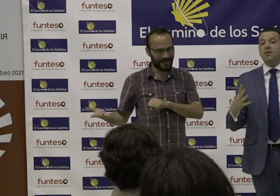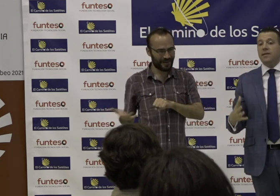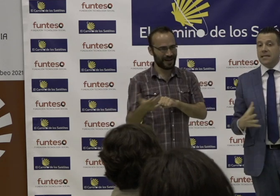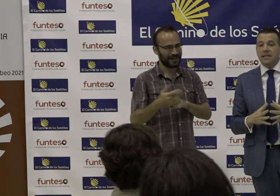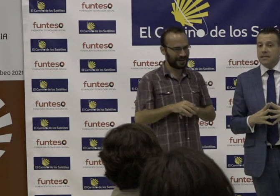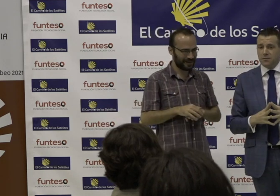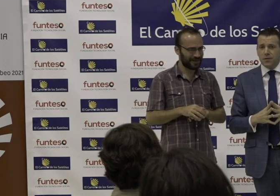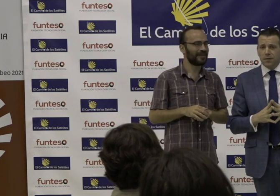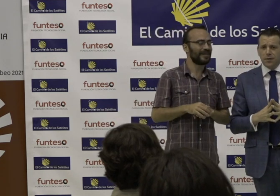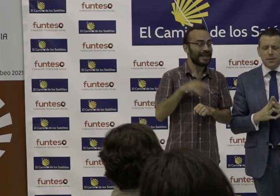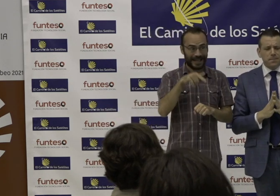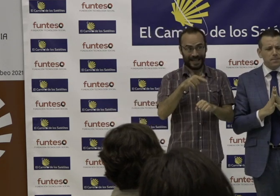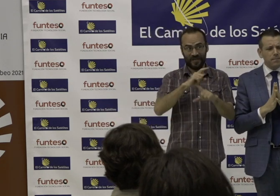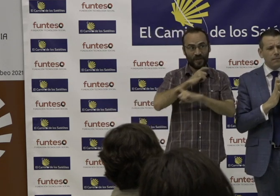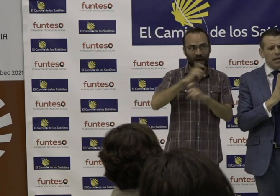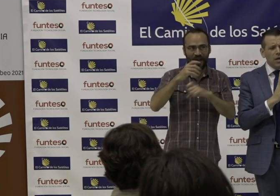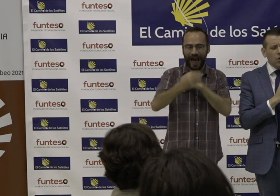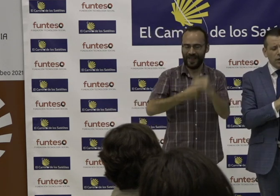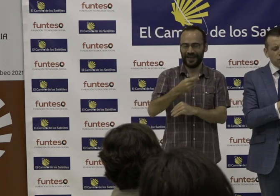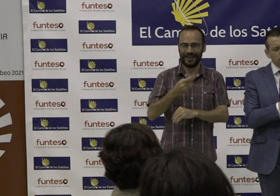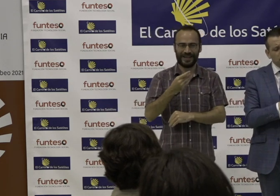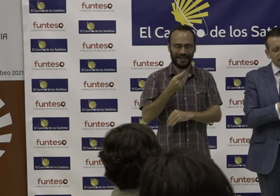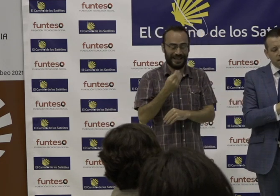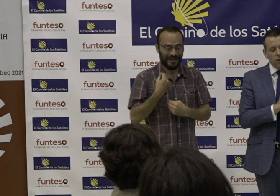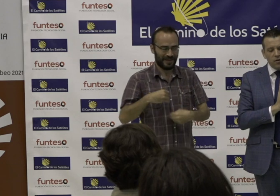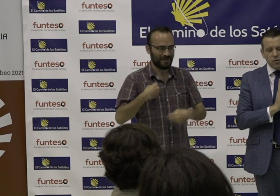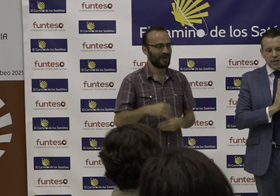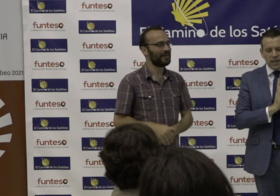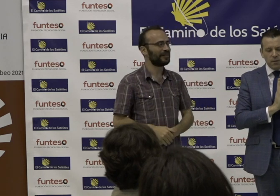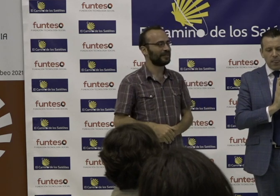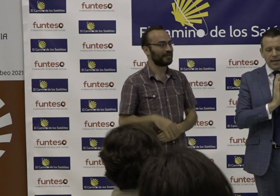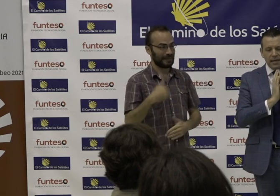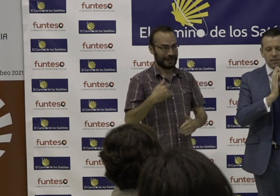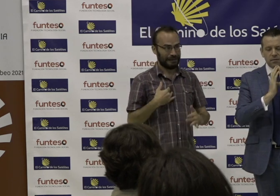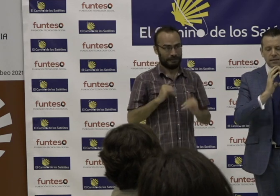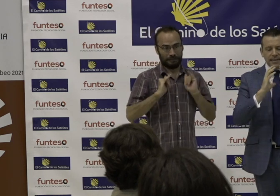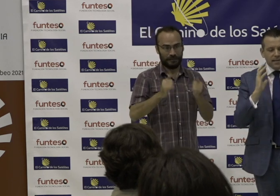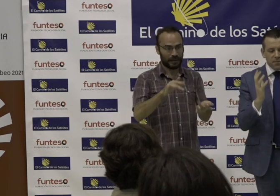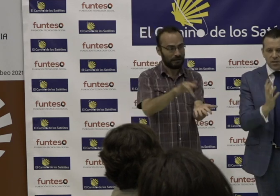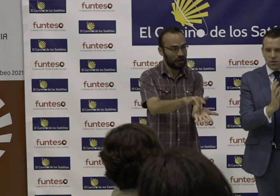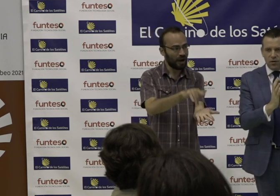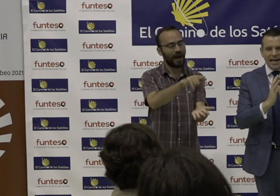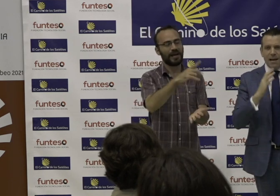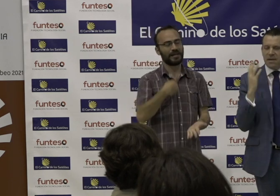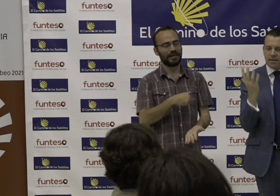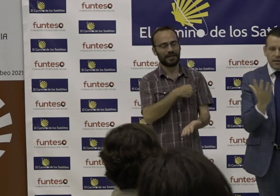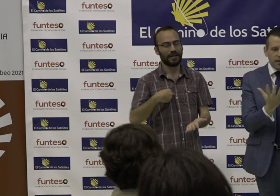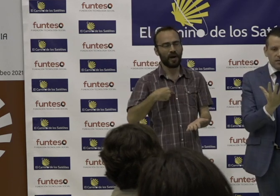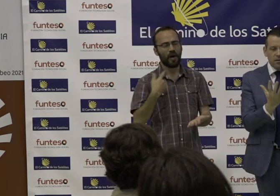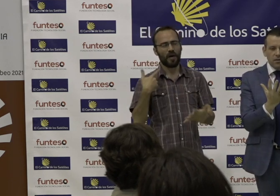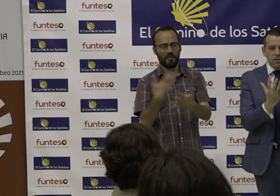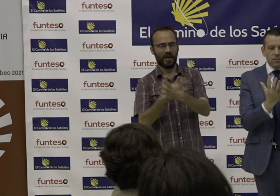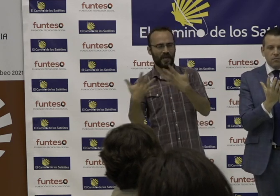están haciendo directamente estas fundaciones. Cuando yo llego a Santiago de Compostela, el sentimiento, la